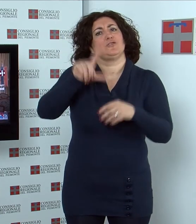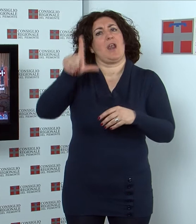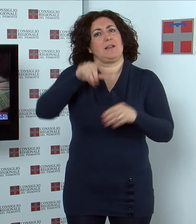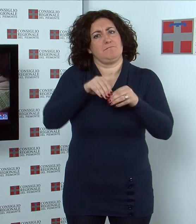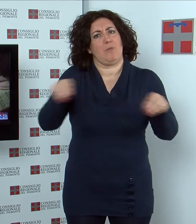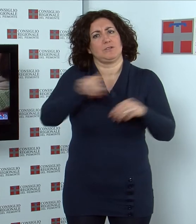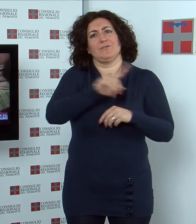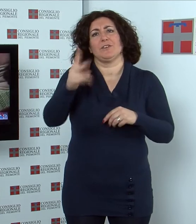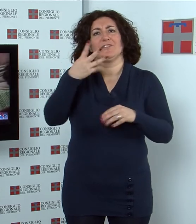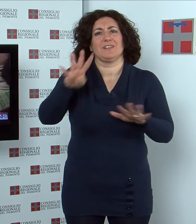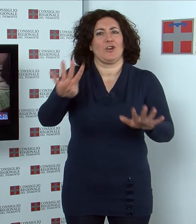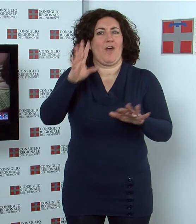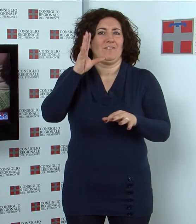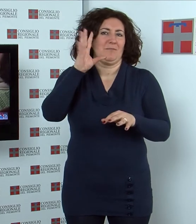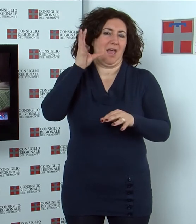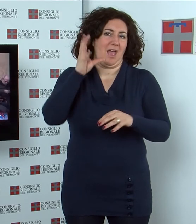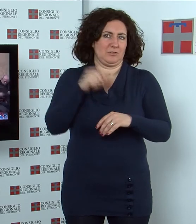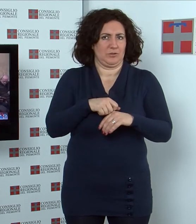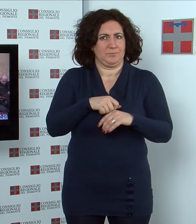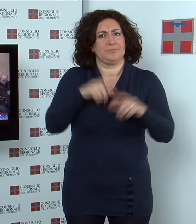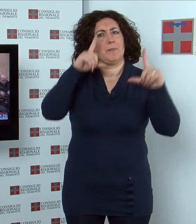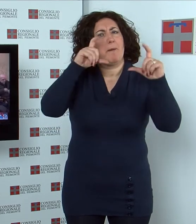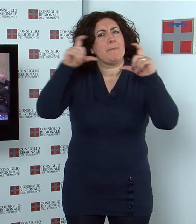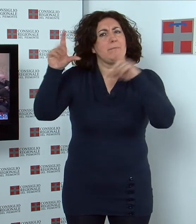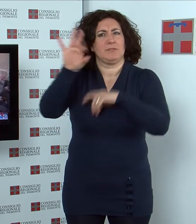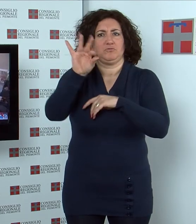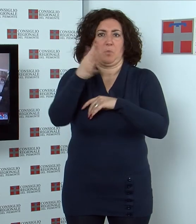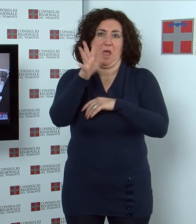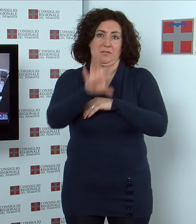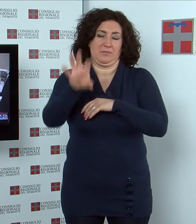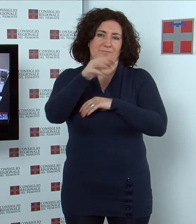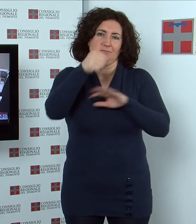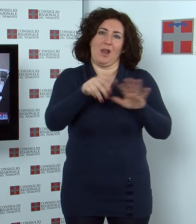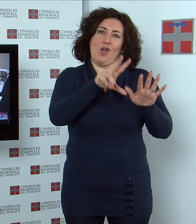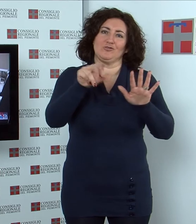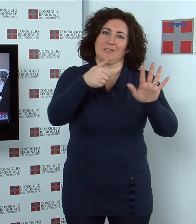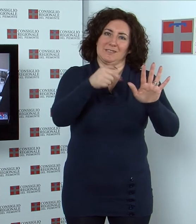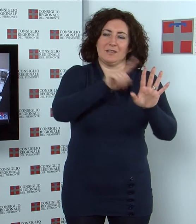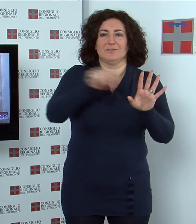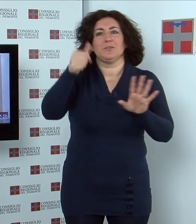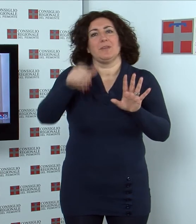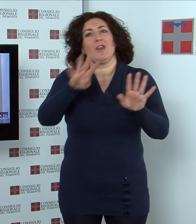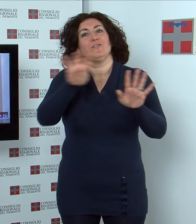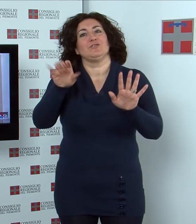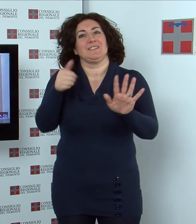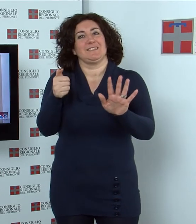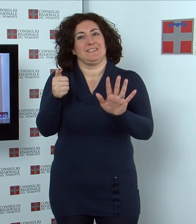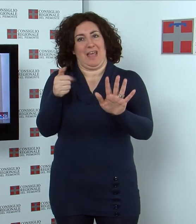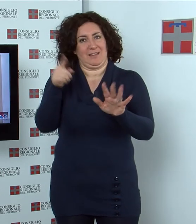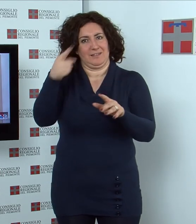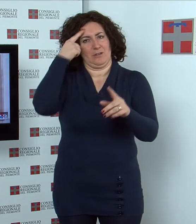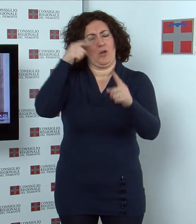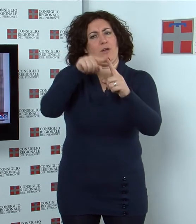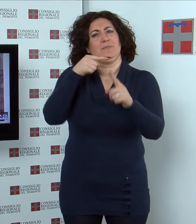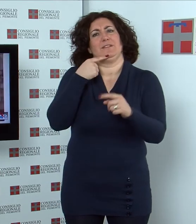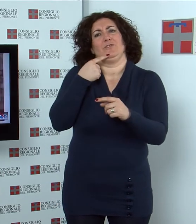marzo. Una cinquantina di scatti realizzati tra il 1860 e 1960 dall'obiettivo di abili autori rimasti